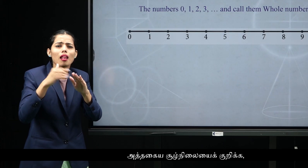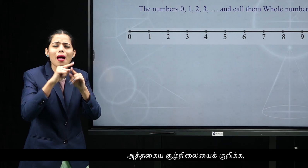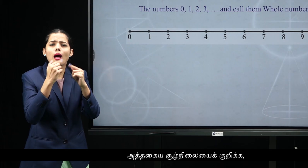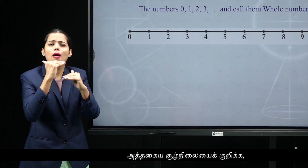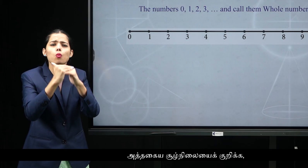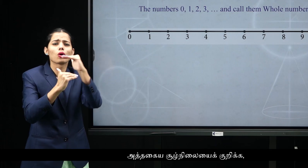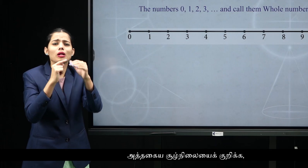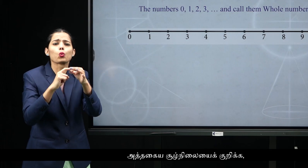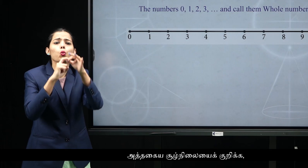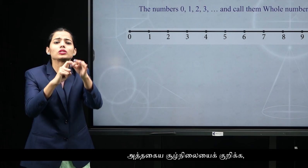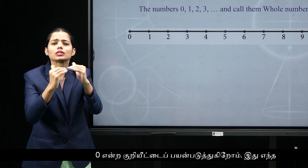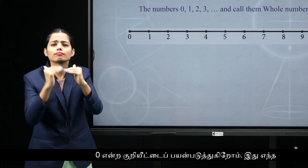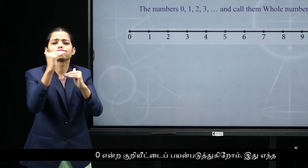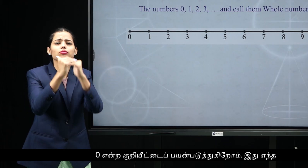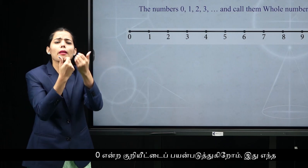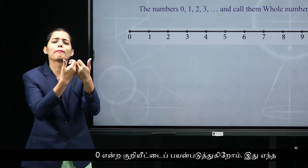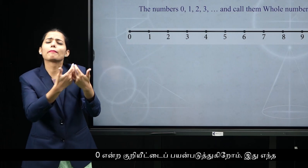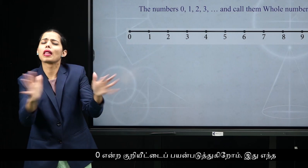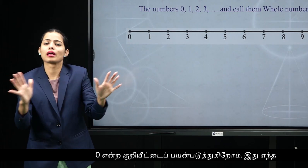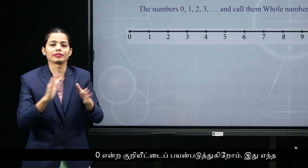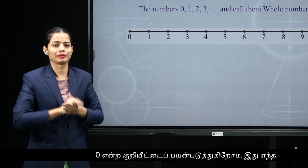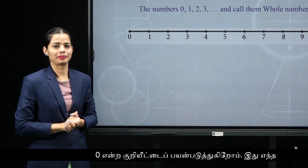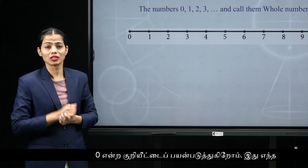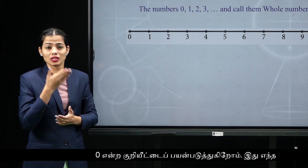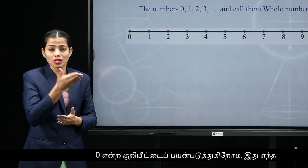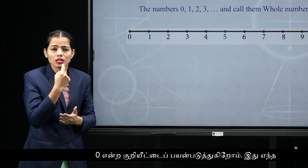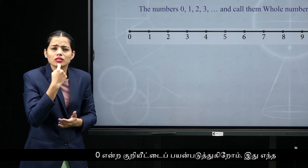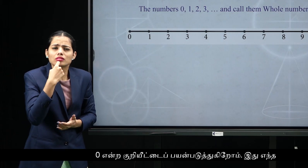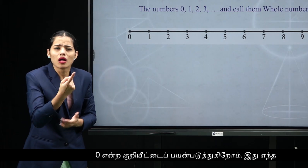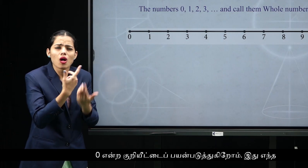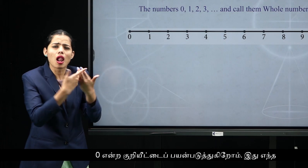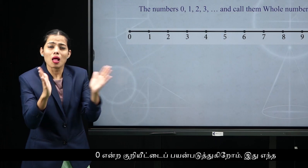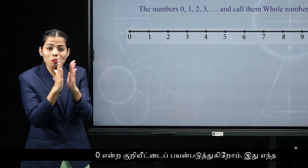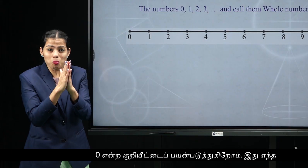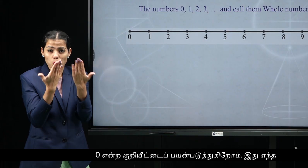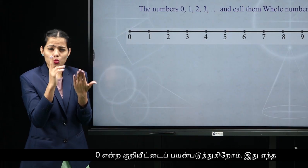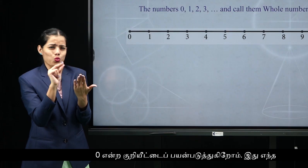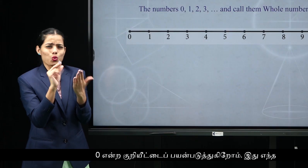எனவே புத்தகங்கள் இல்லை என்று சொல்ல நீங்கள் புத்தகங்களின் எண்ணிக்கை 0 என்று எழுதலாம்.